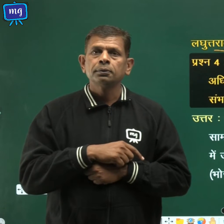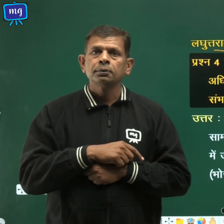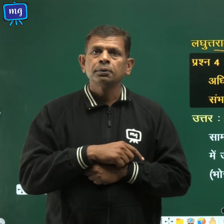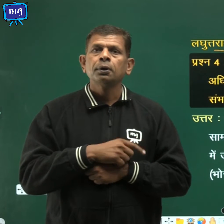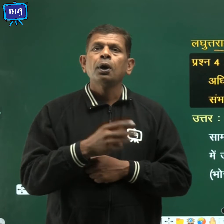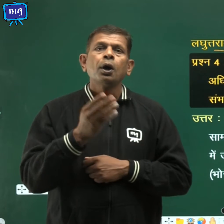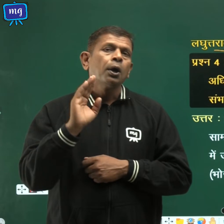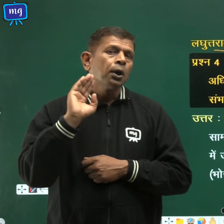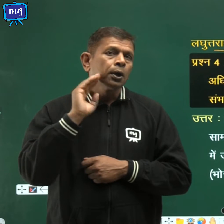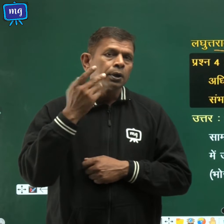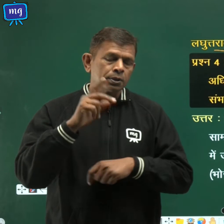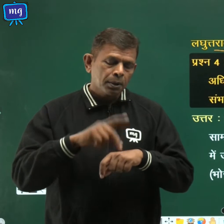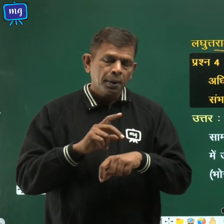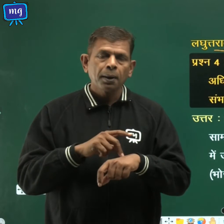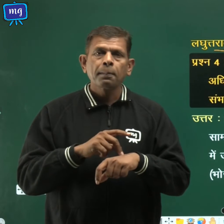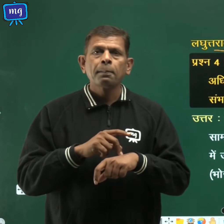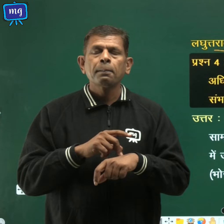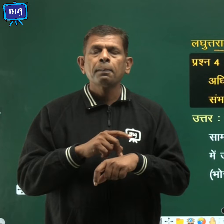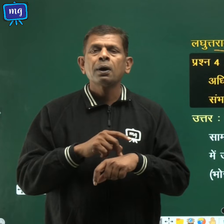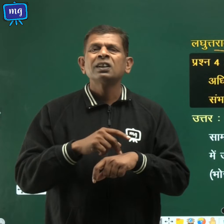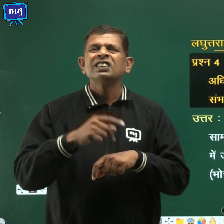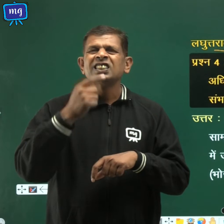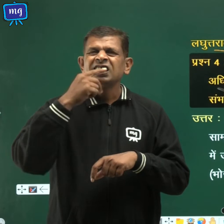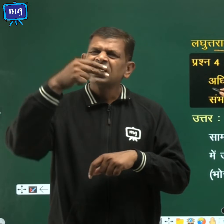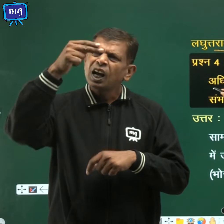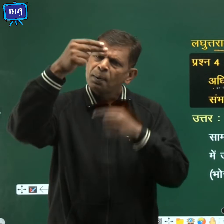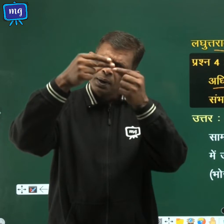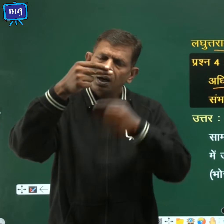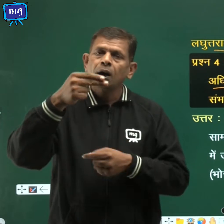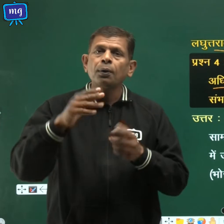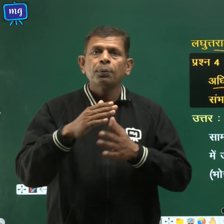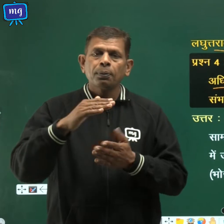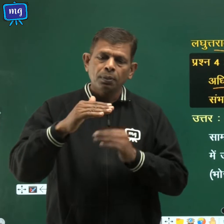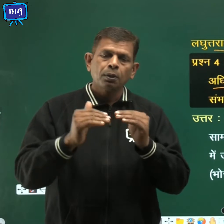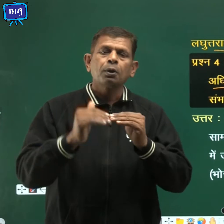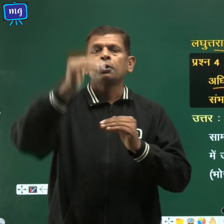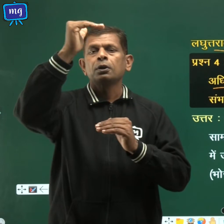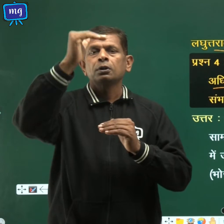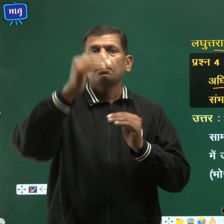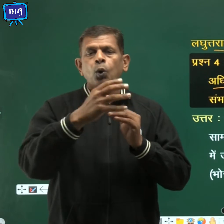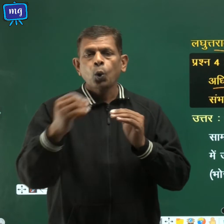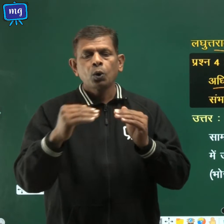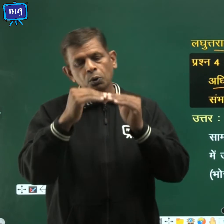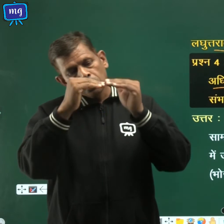किस समय ताप के अधिकतम और न्यूनतम